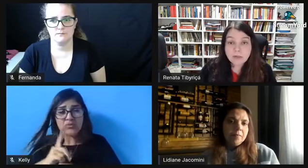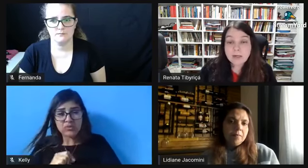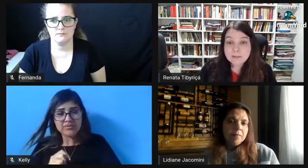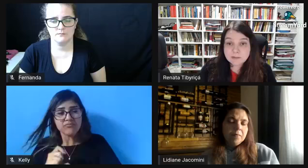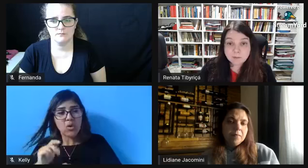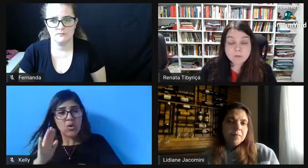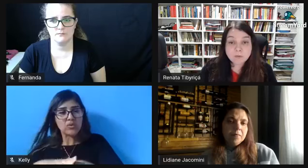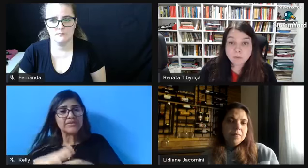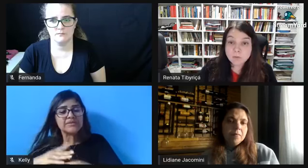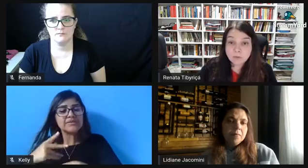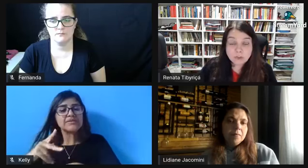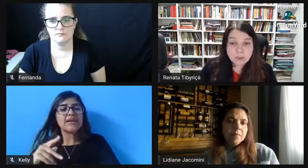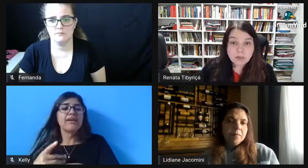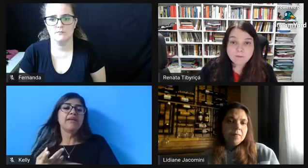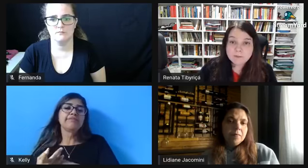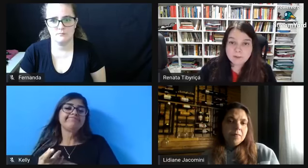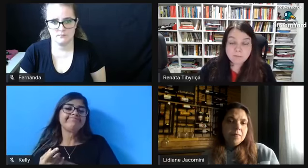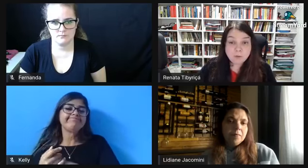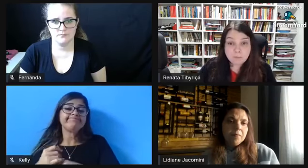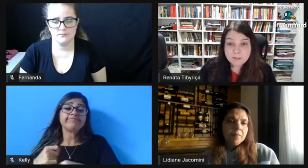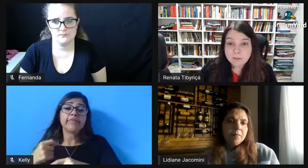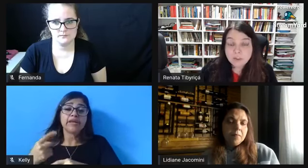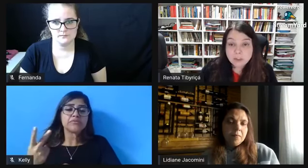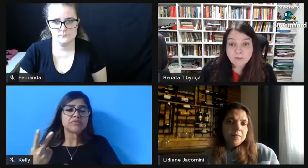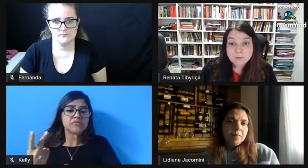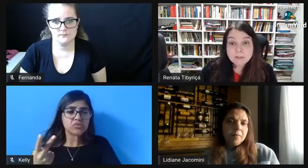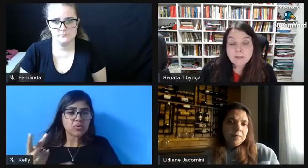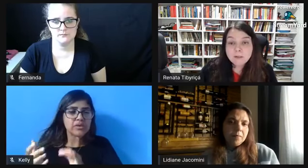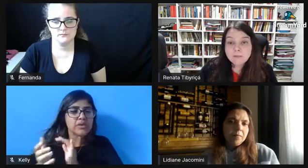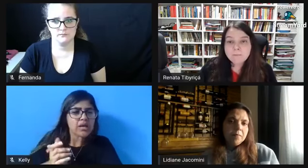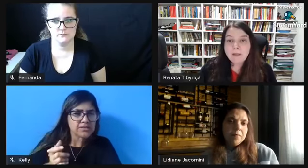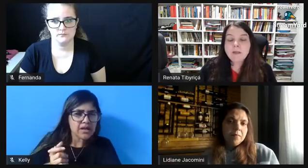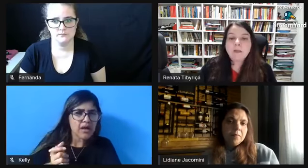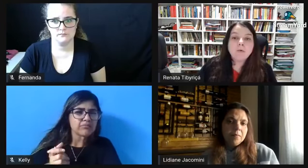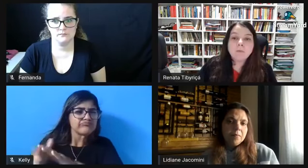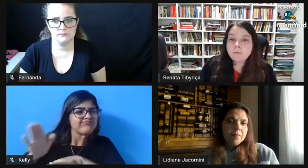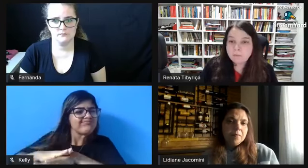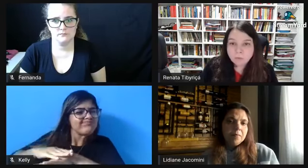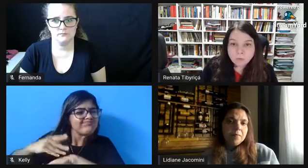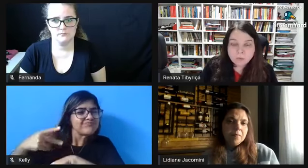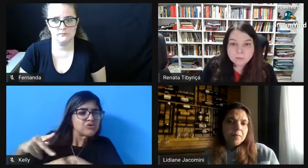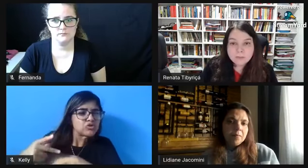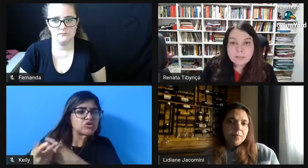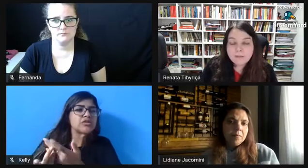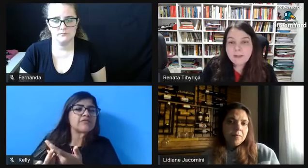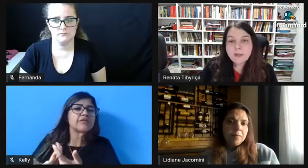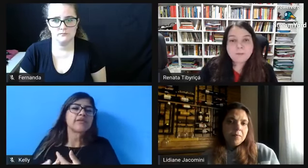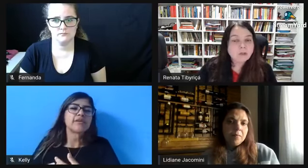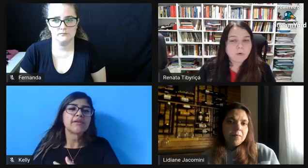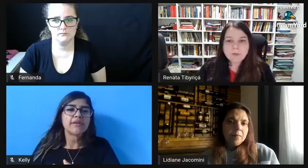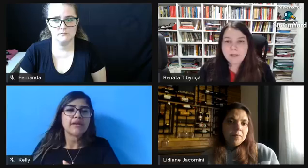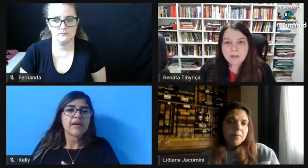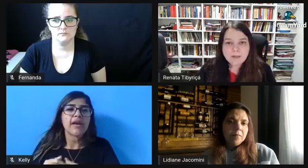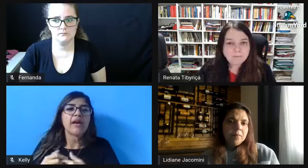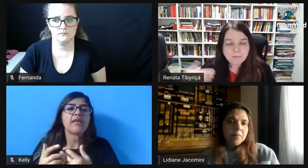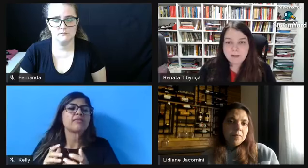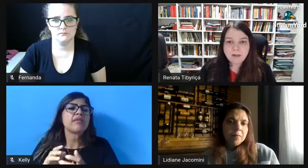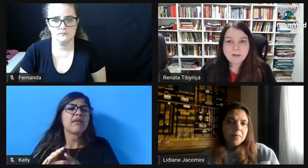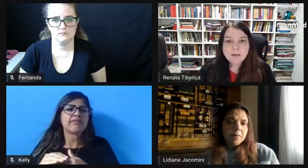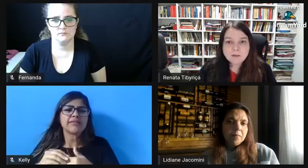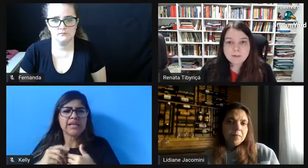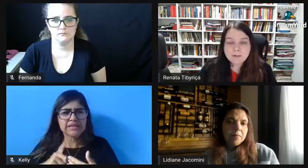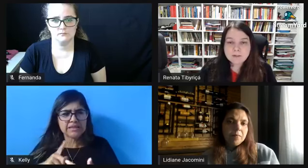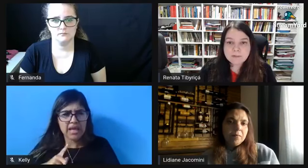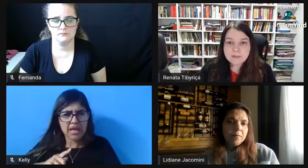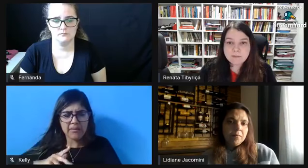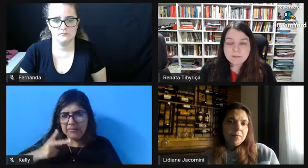gente conhece, que são pessoas muito ativas e muito participativas, né, que com um guia intérprete conseguem